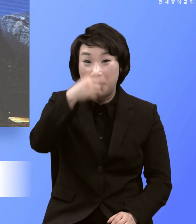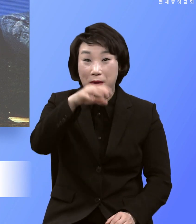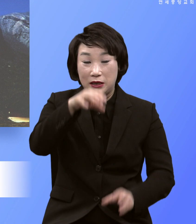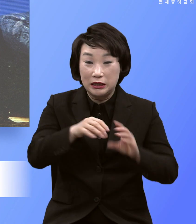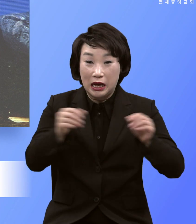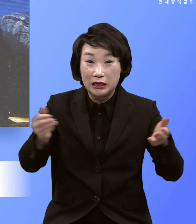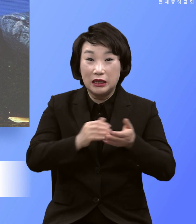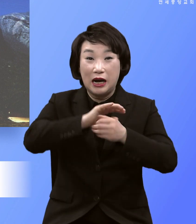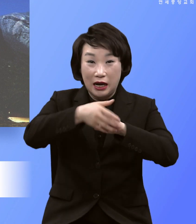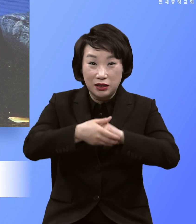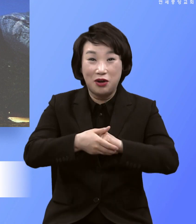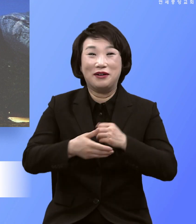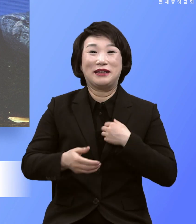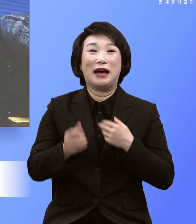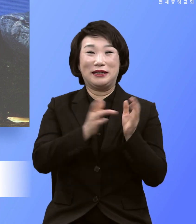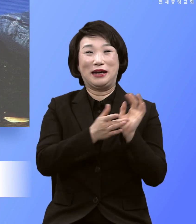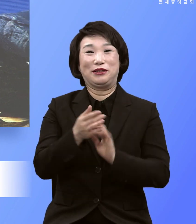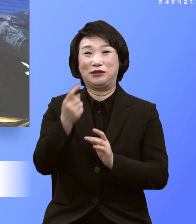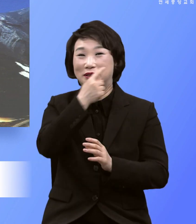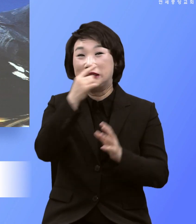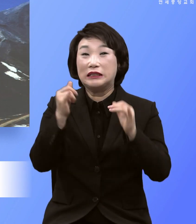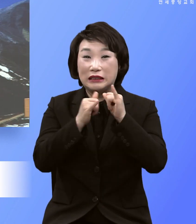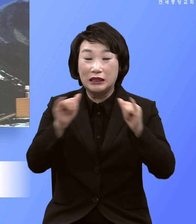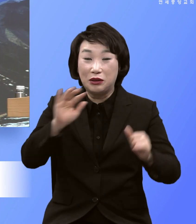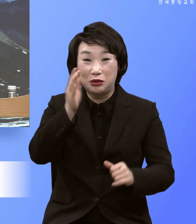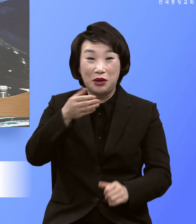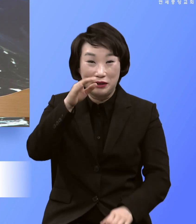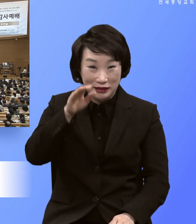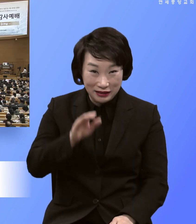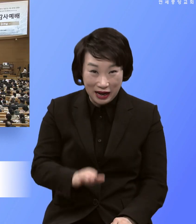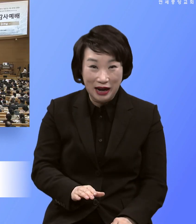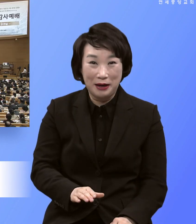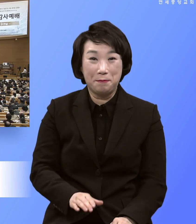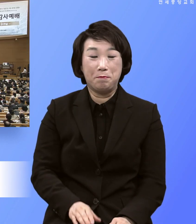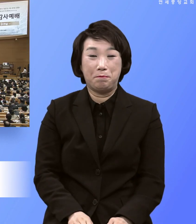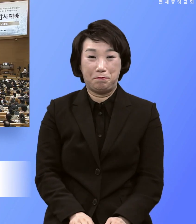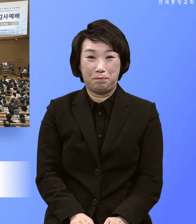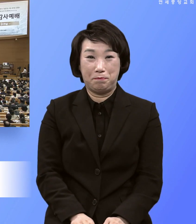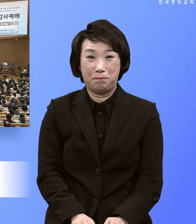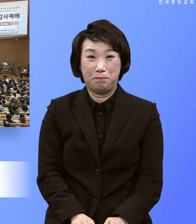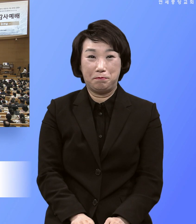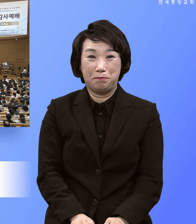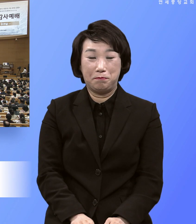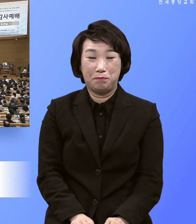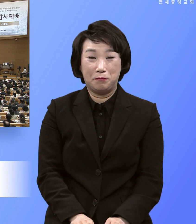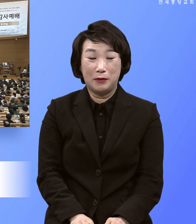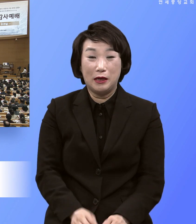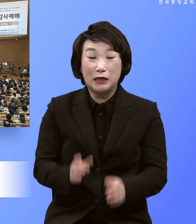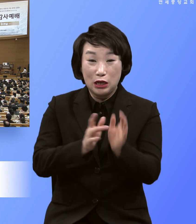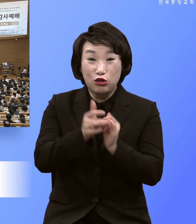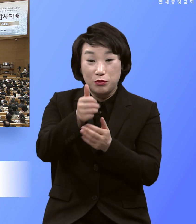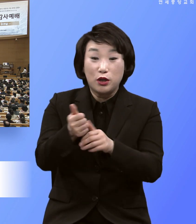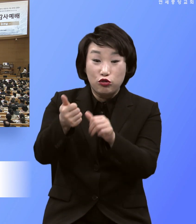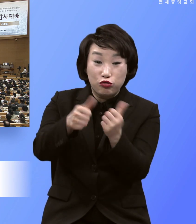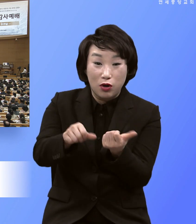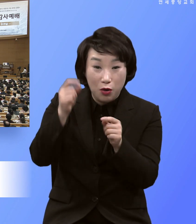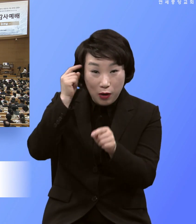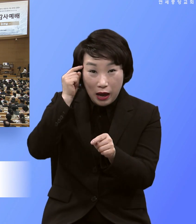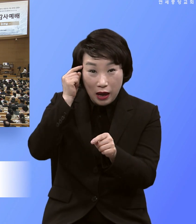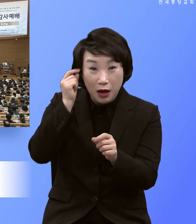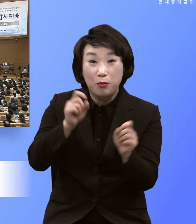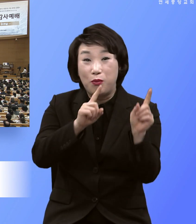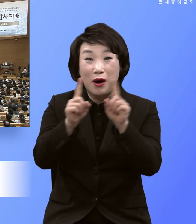사마리아와 땅끝까지로 내 증인이 될 테게 할 것이다. 예수가 왜 죽었으며